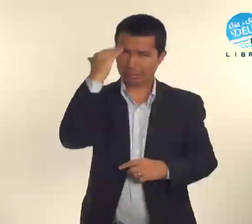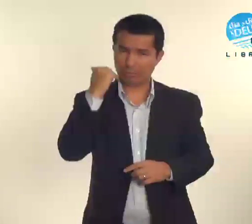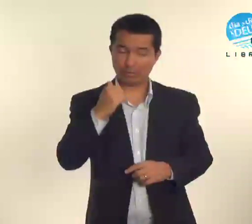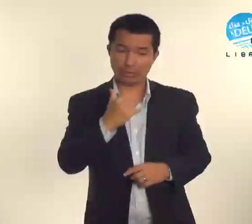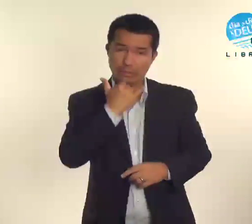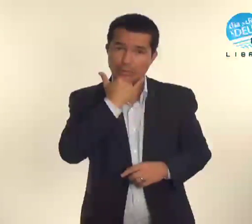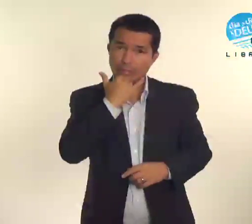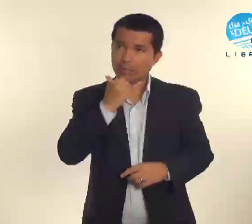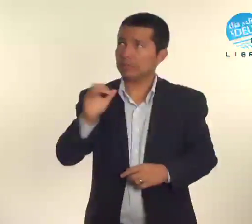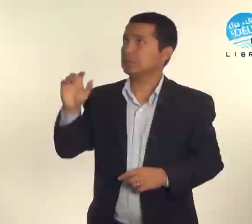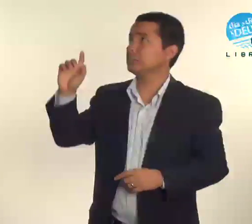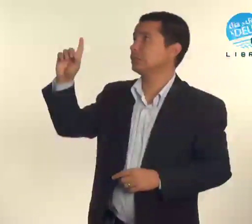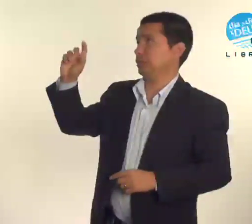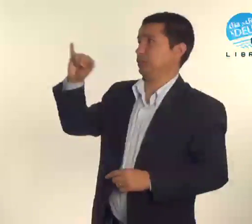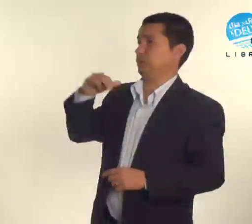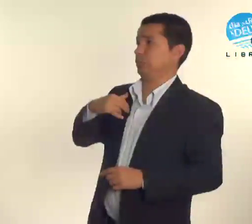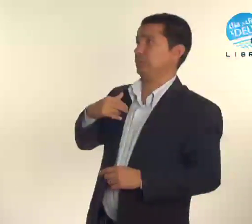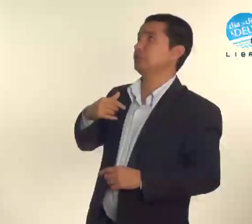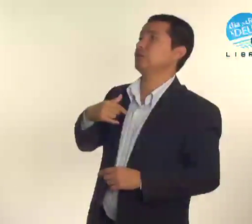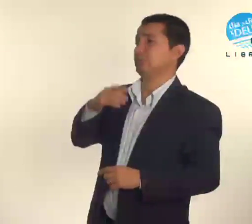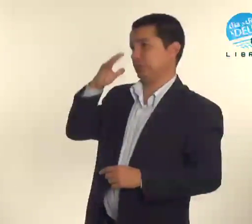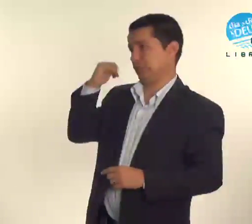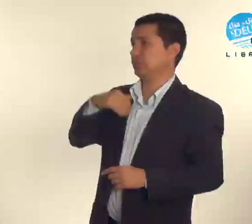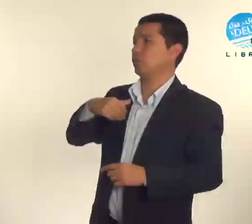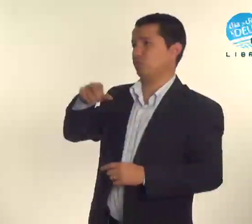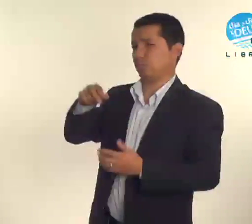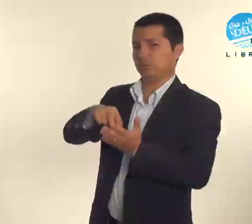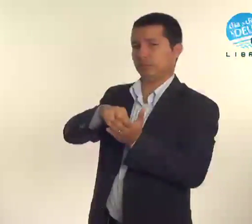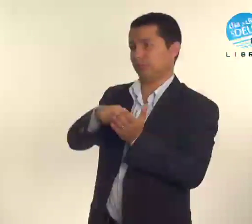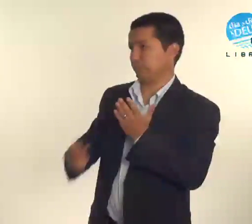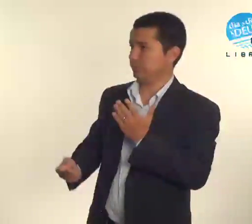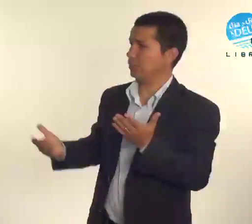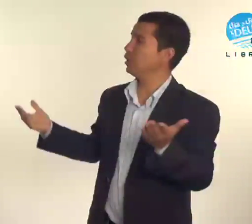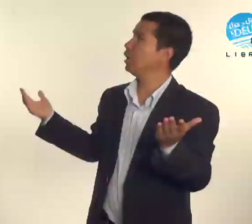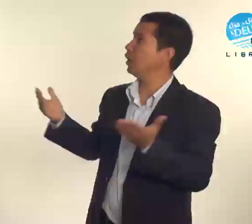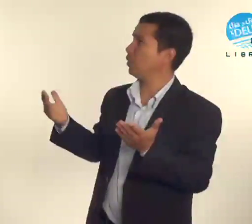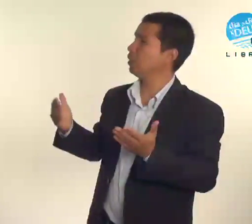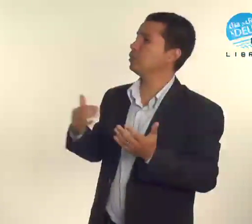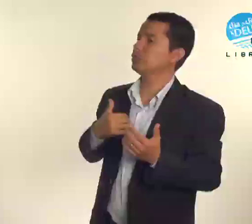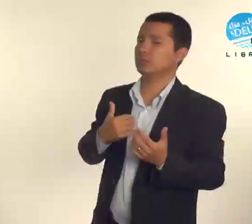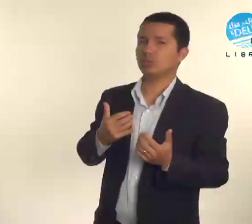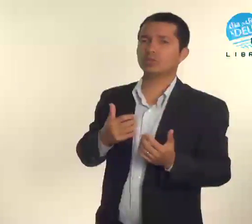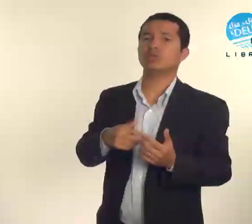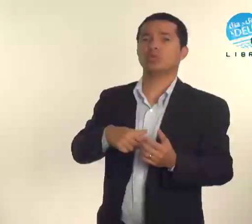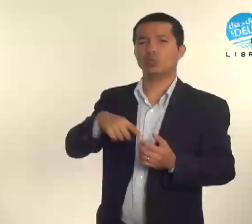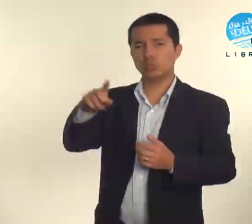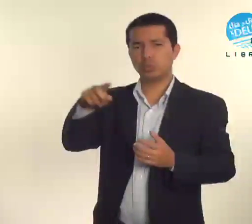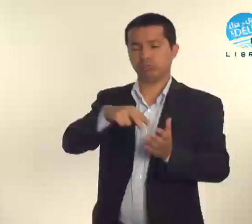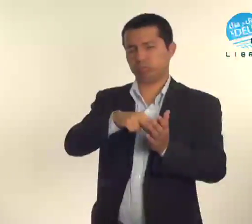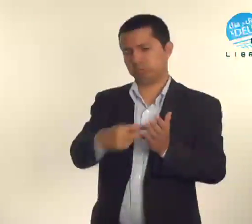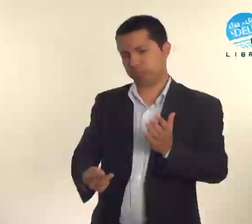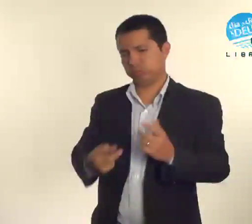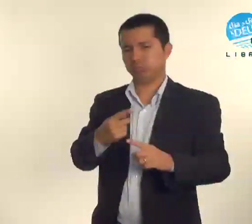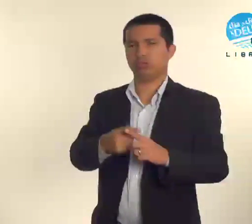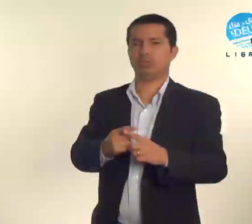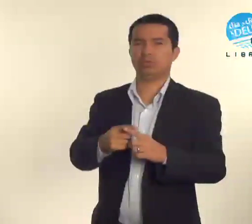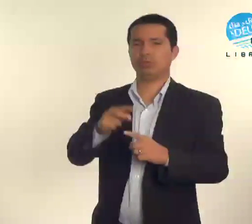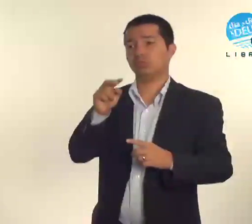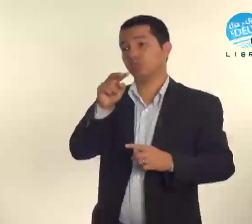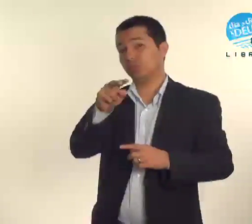for tentar de novo, vou fazer as mesmas besteiras. Então agora, eu vou me colocar nas tuas mãos para